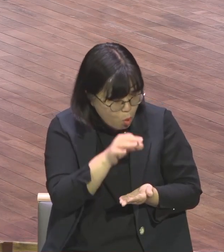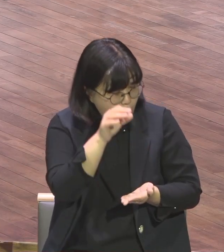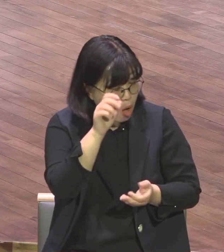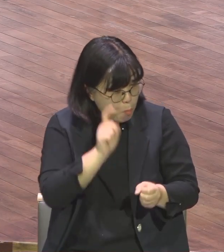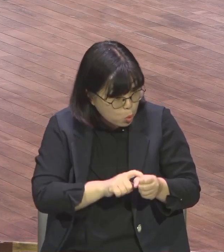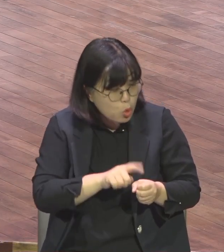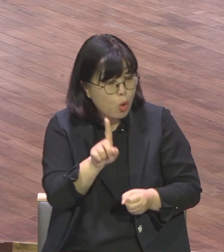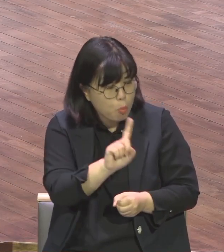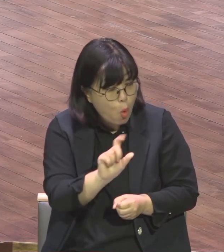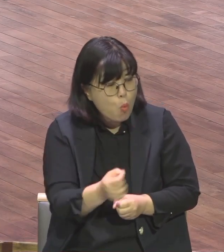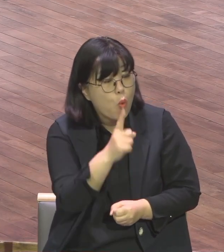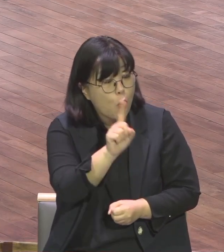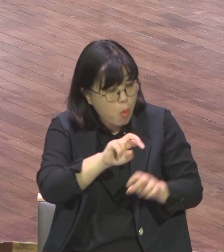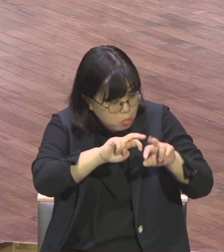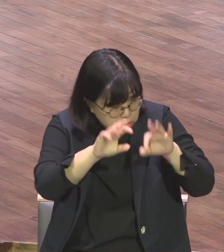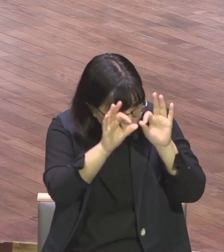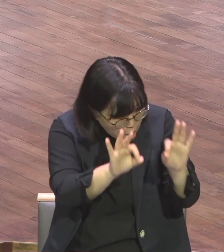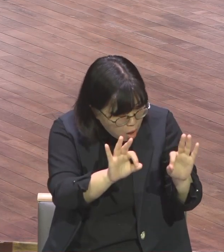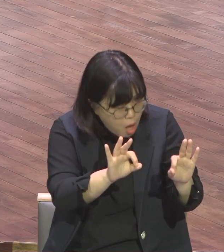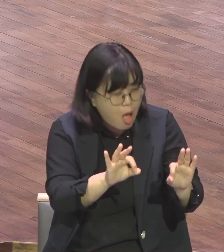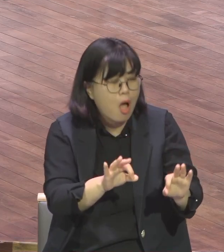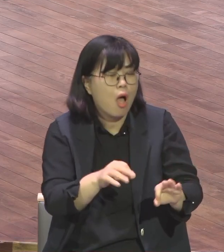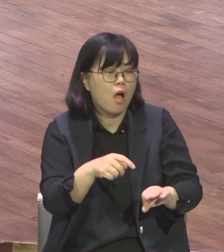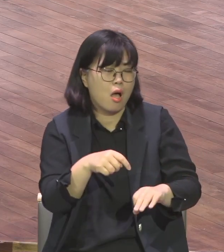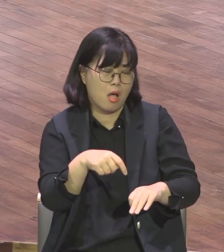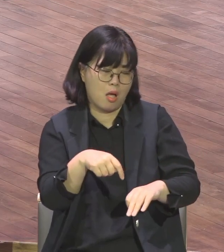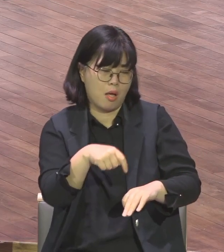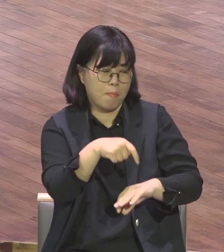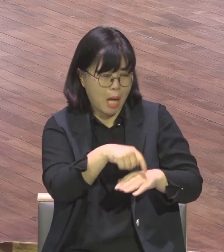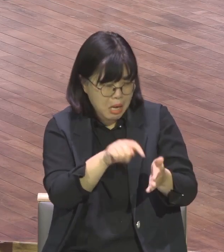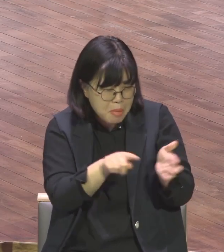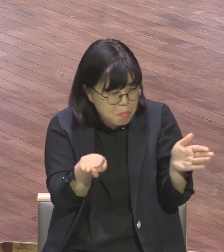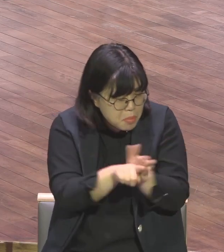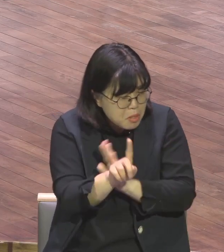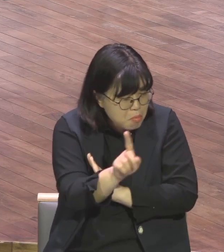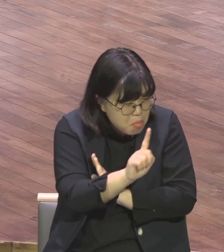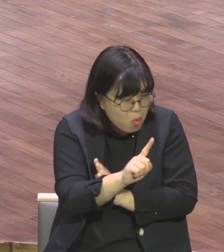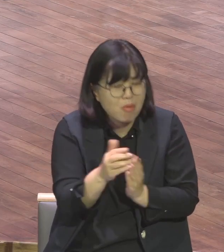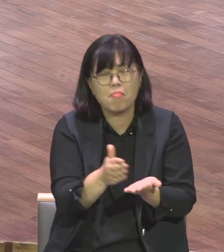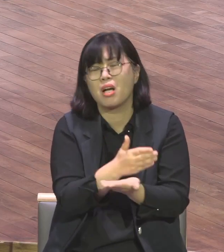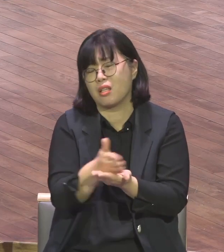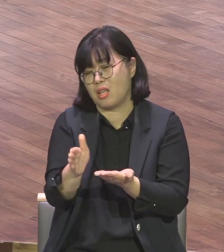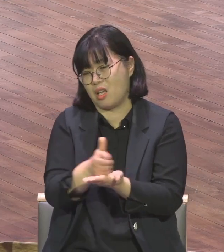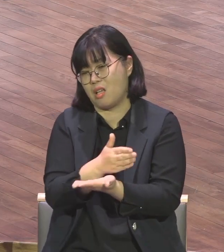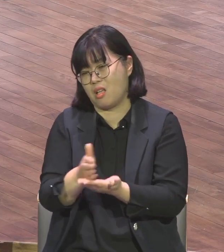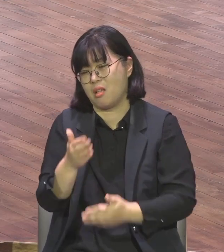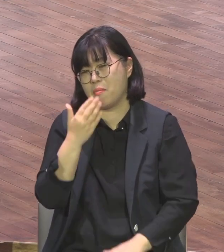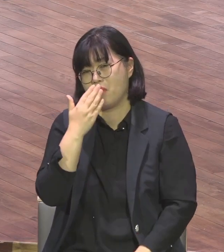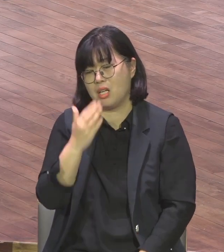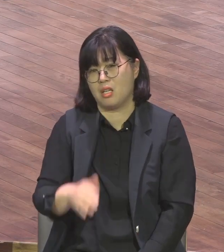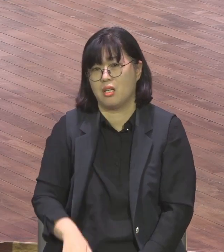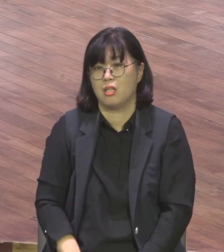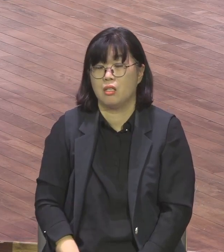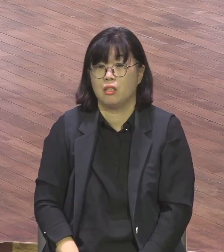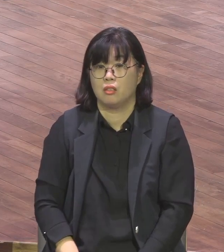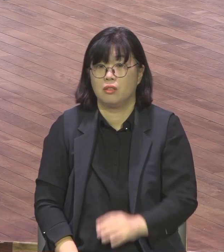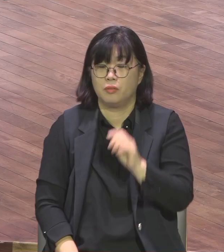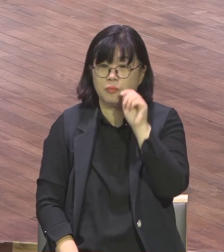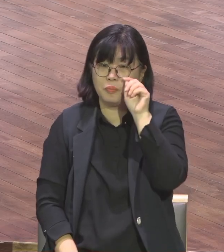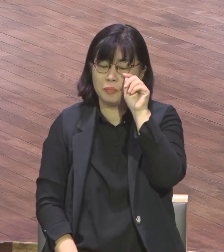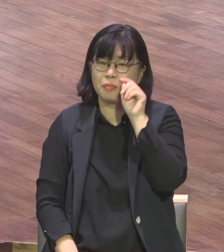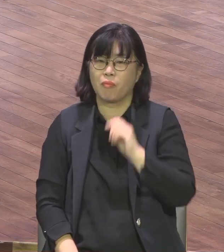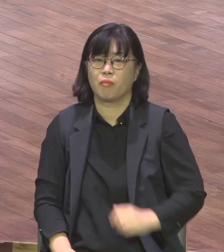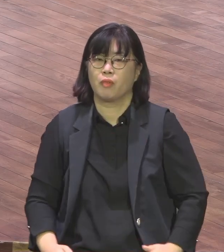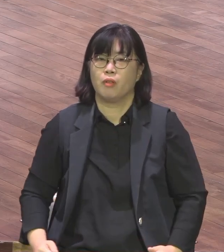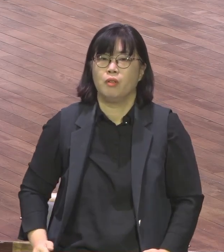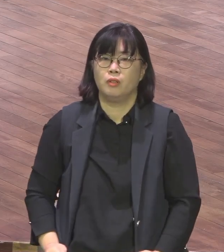잘못된 동기를 가지고 헌금을 드리고 하니까 이들에게 아까운 마음이 들잖아요. 동기란 게 있으니까